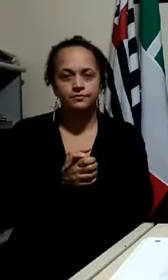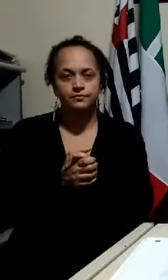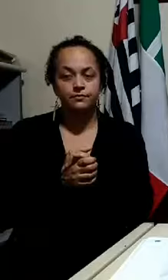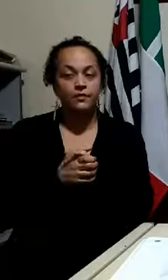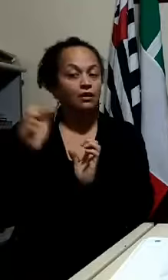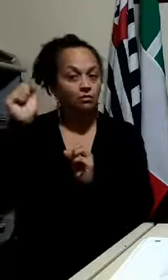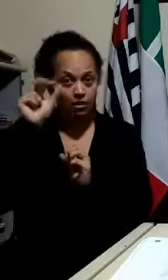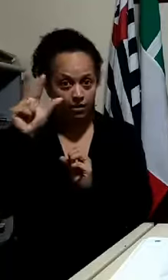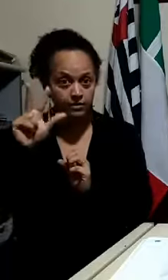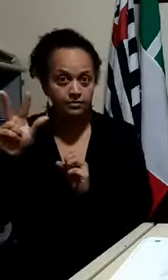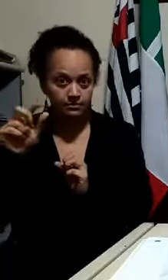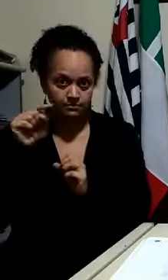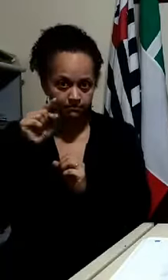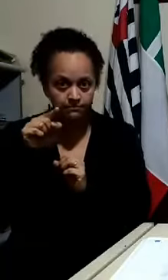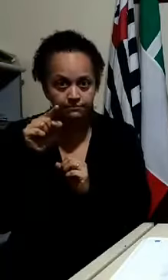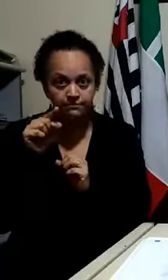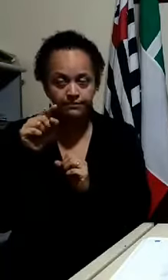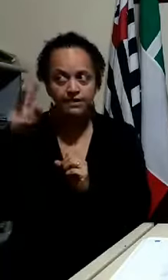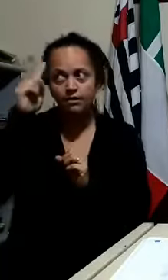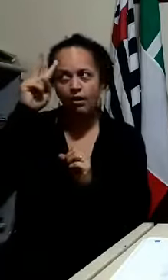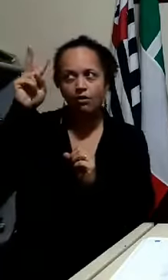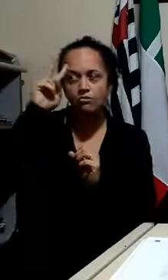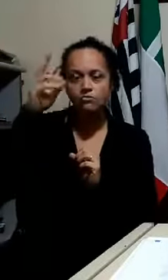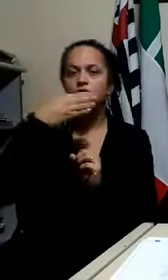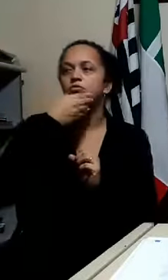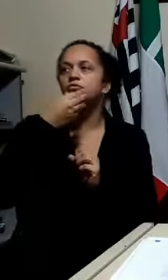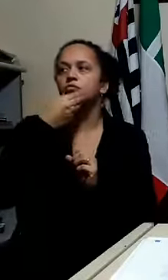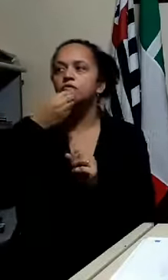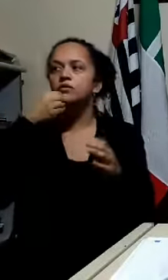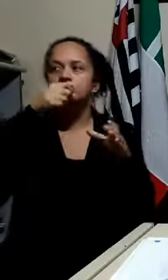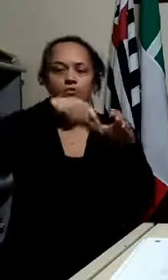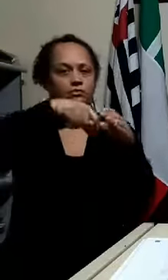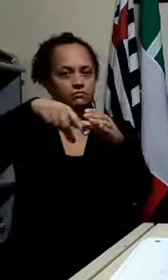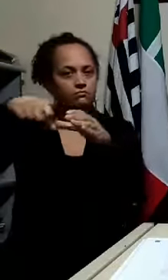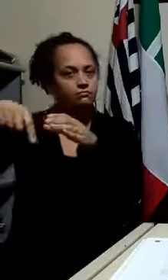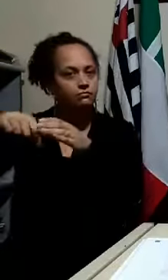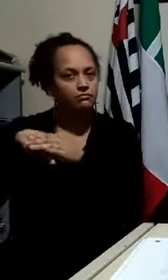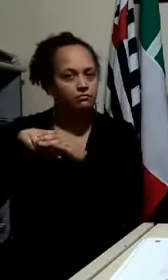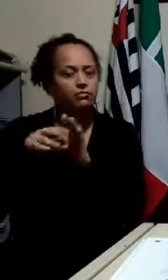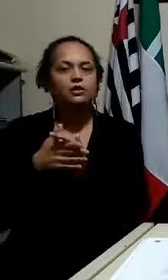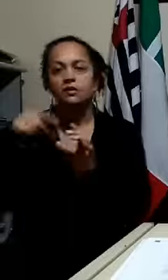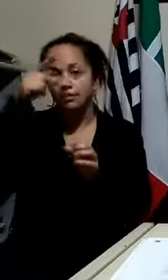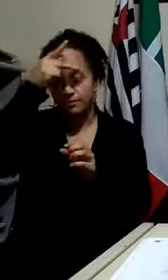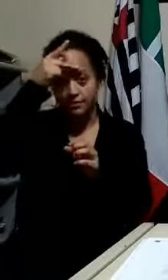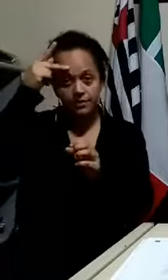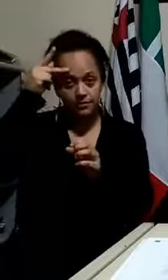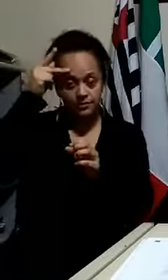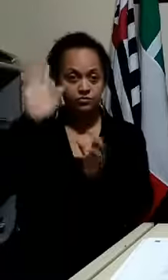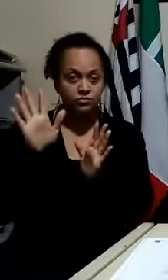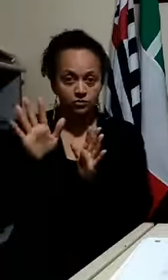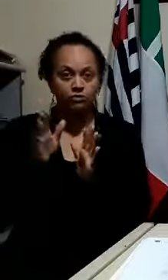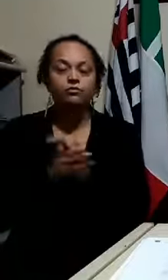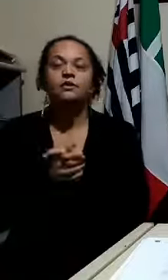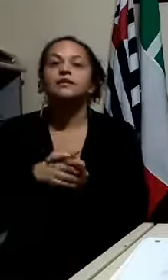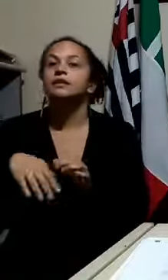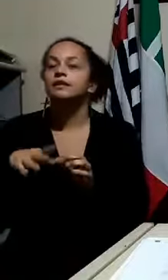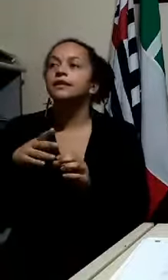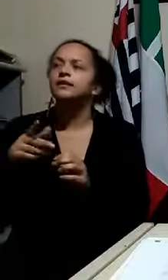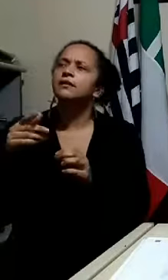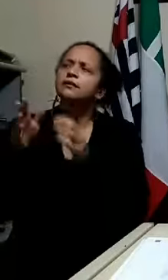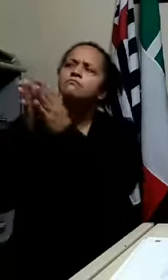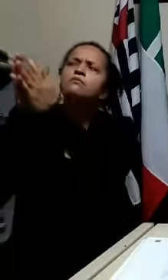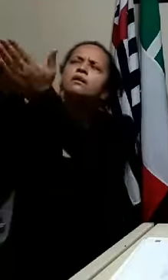Atendei, pois, vós a parábola do semeador. A todos os que ouvem a palavra do reino e não